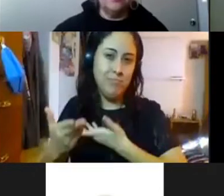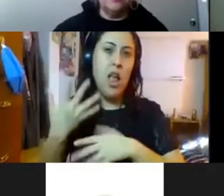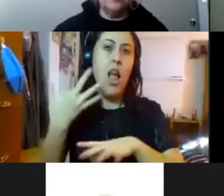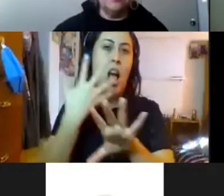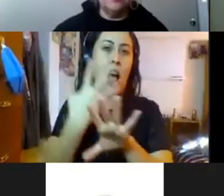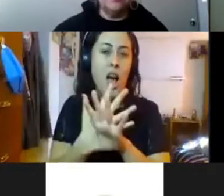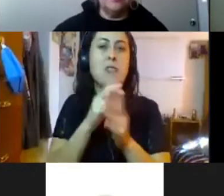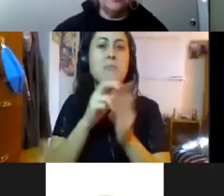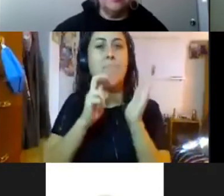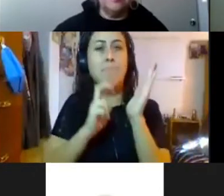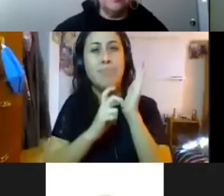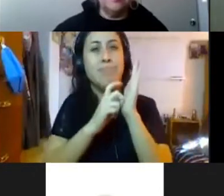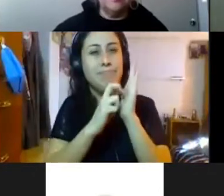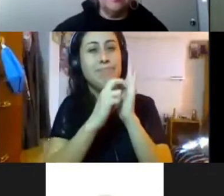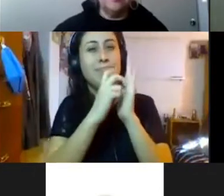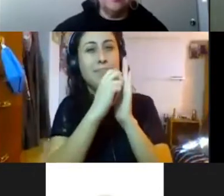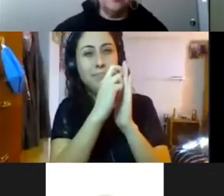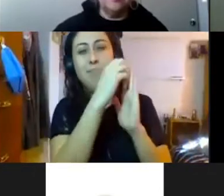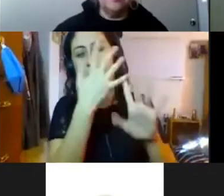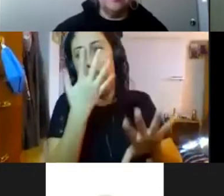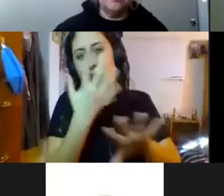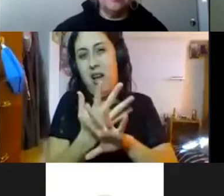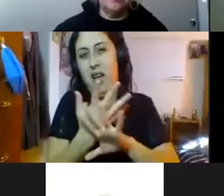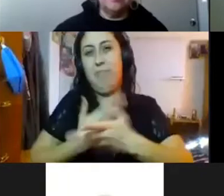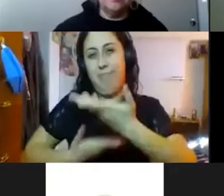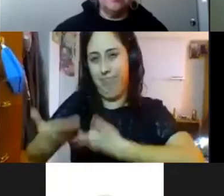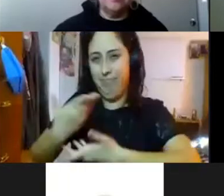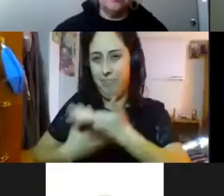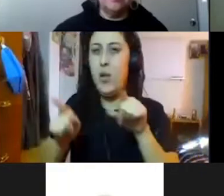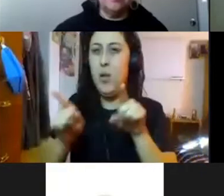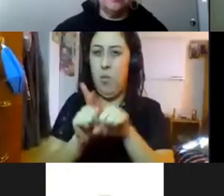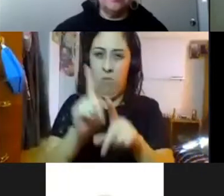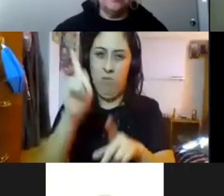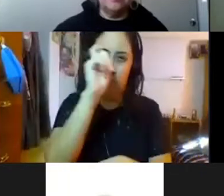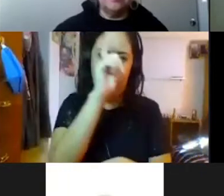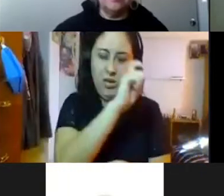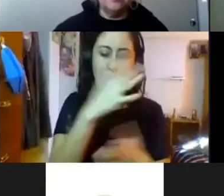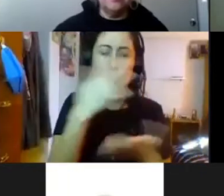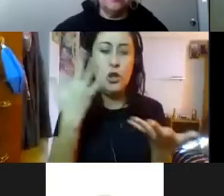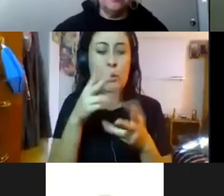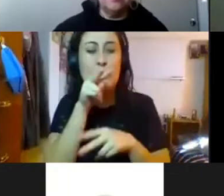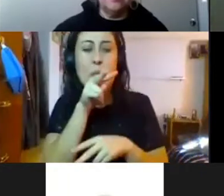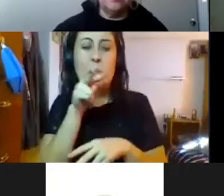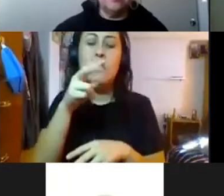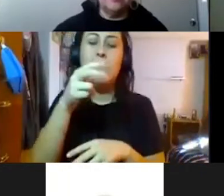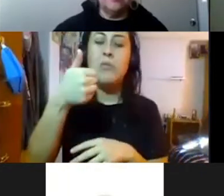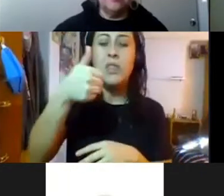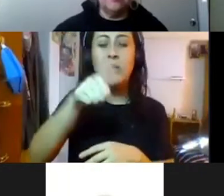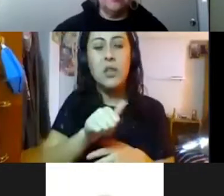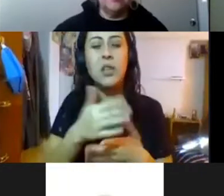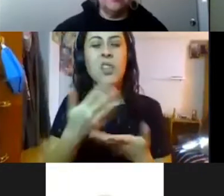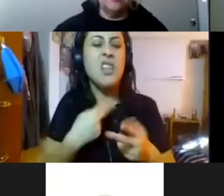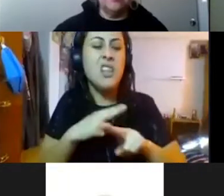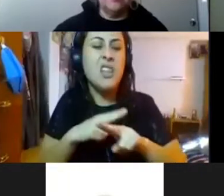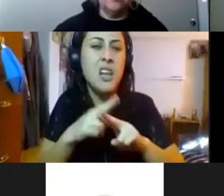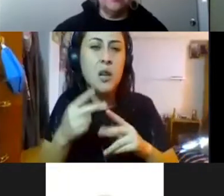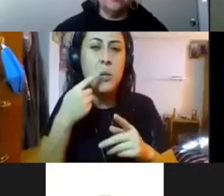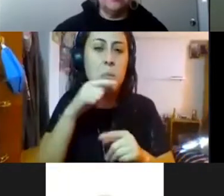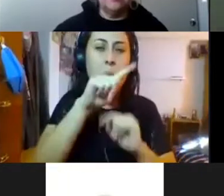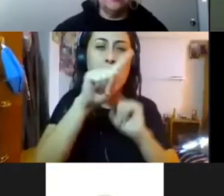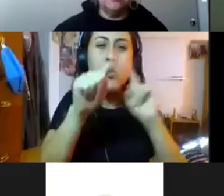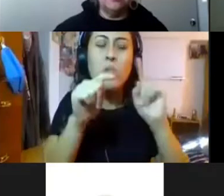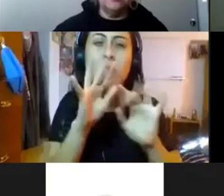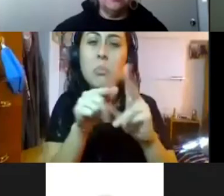de participación que también han sido muy complejas de evaluar. ¿Hasta dónde voy a llegar preguntando a las familias?